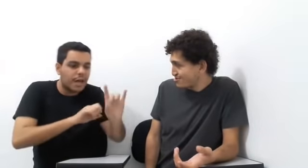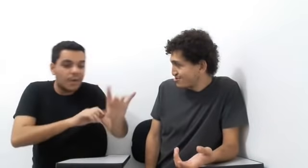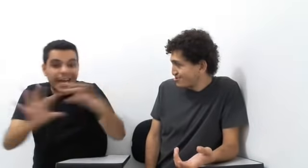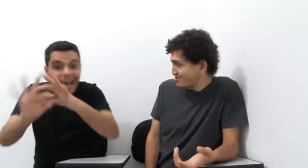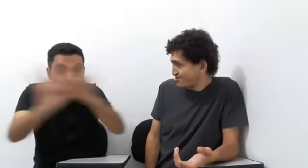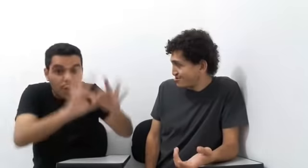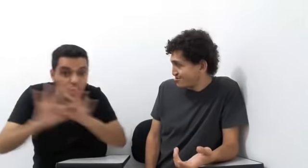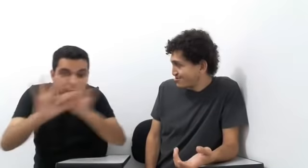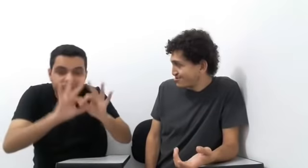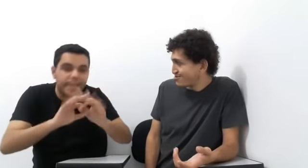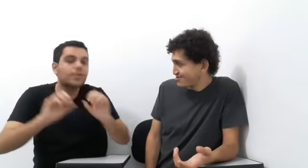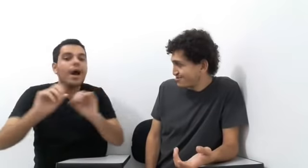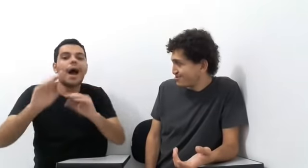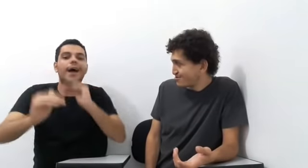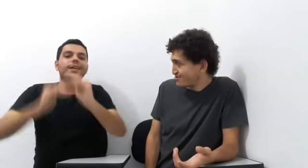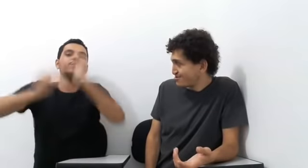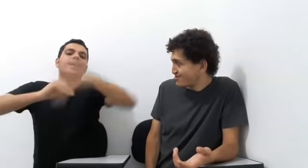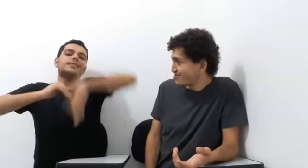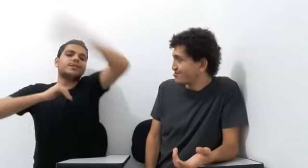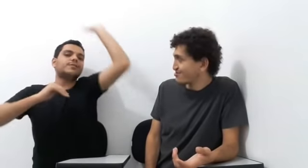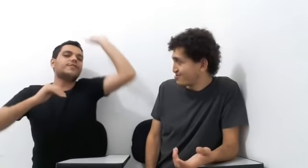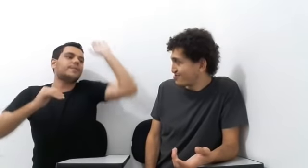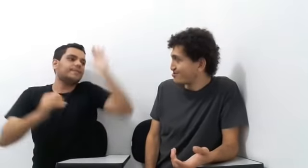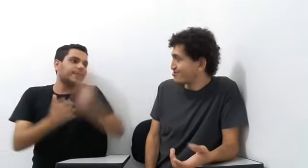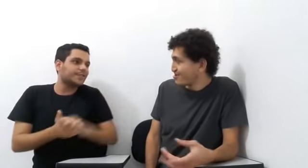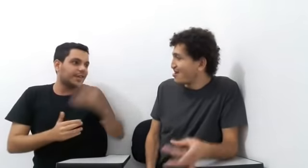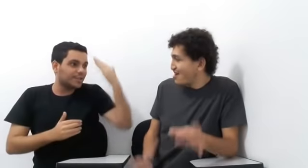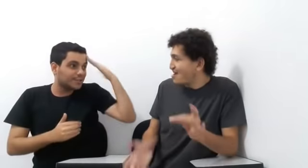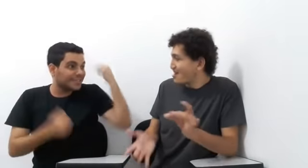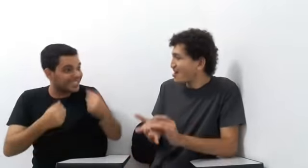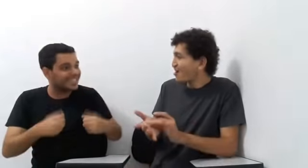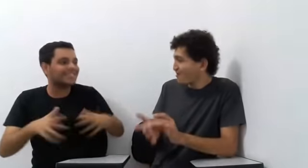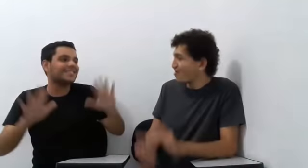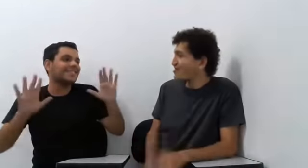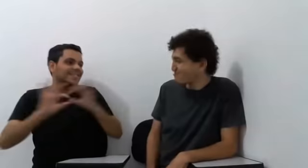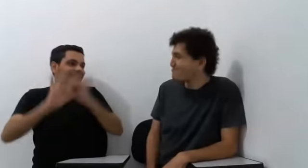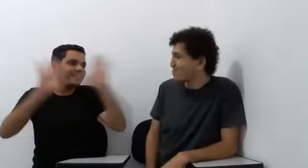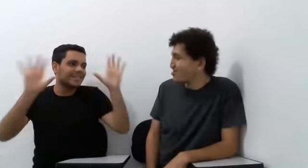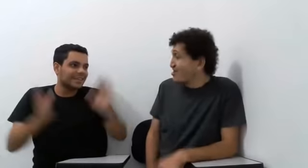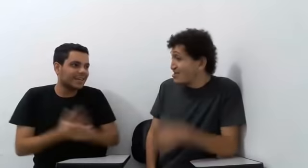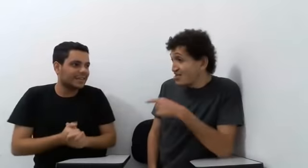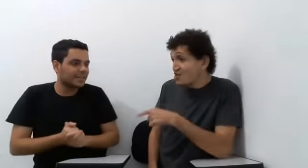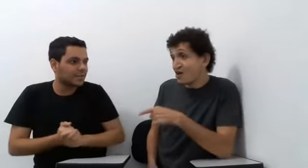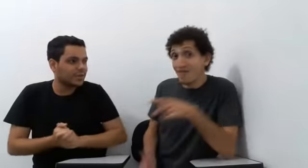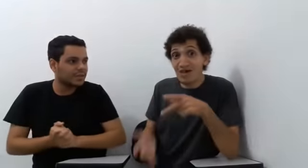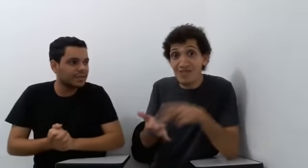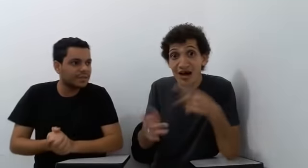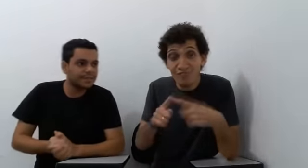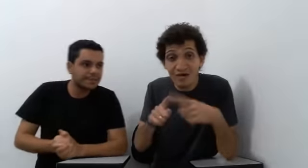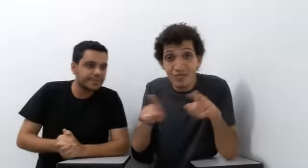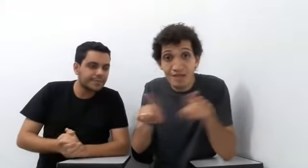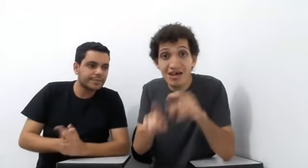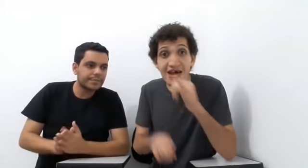e cada um unido, a educação vai para frente. A gente precisa esclarecer. Isso é verdade, porque também é